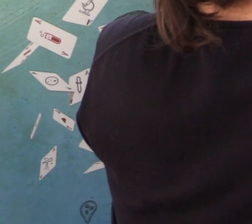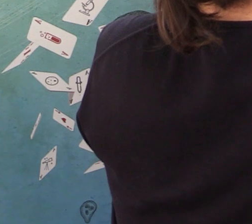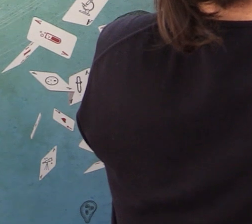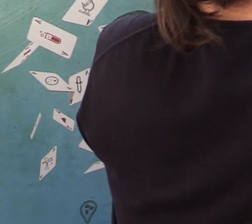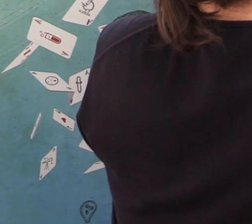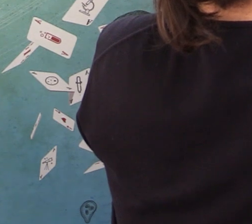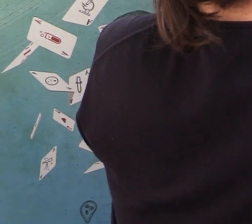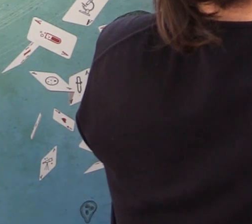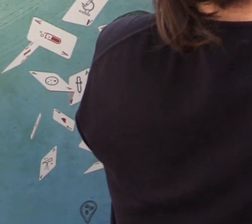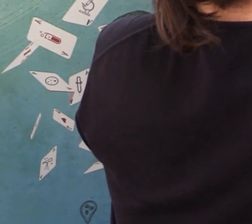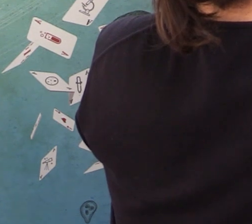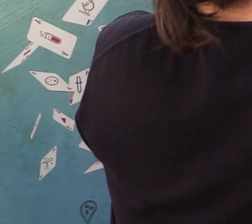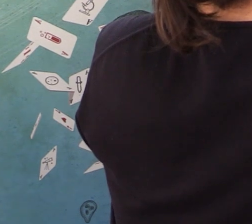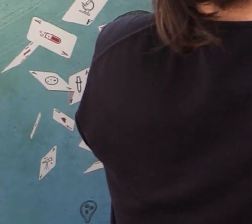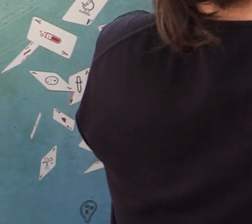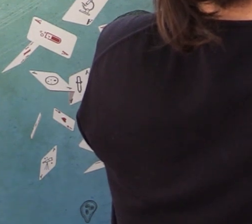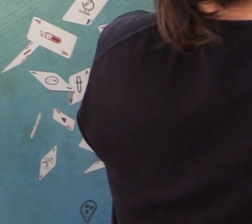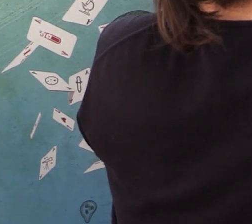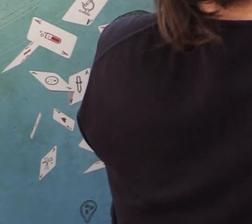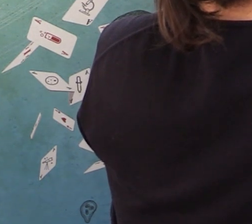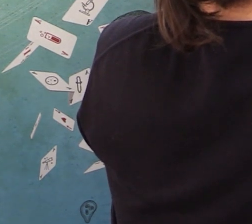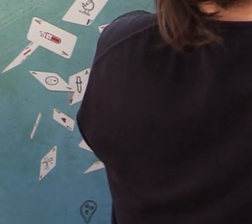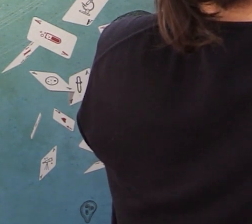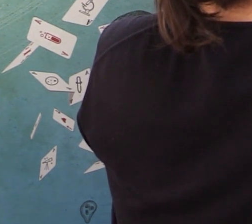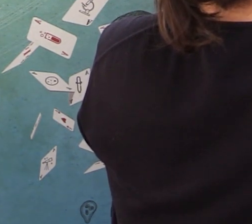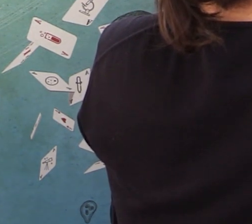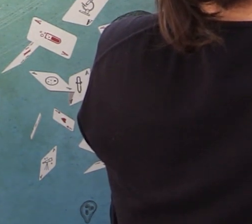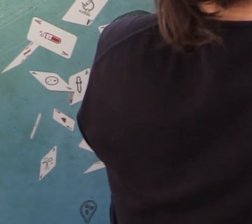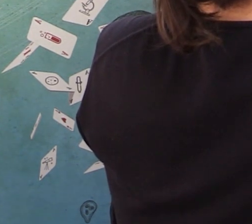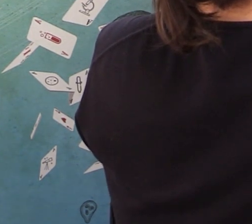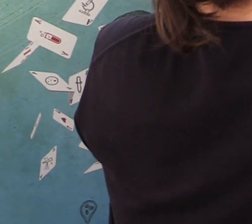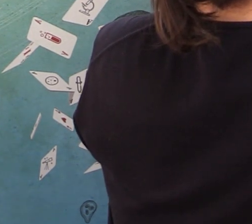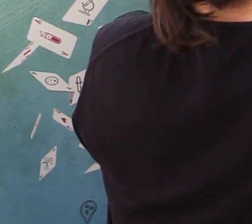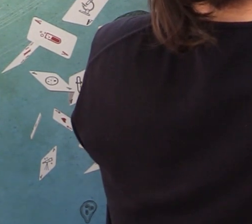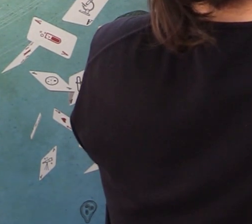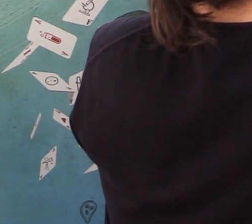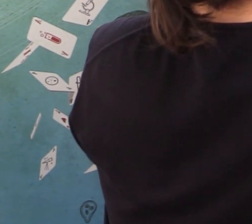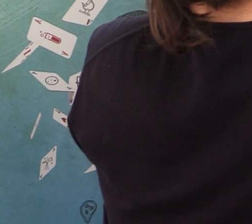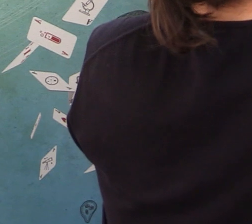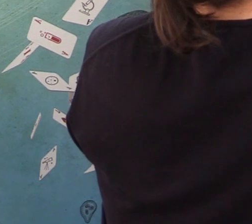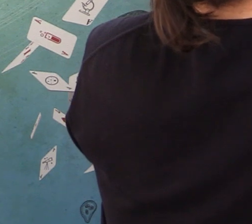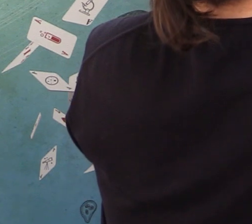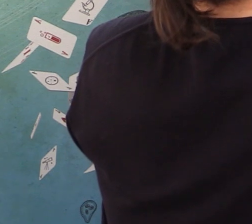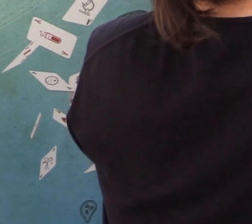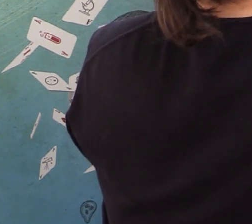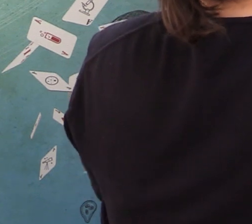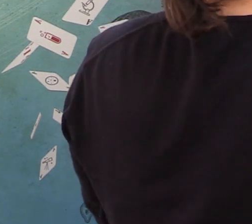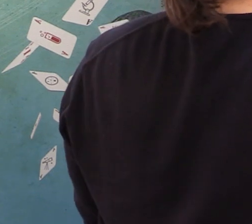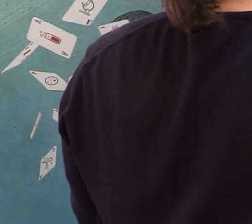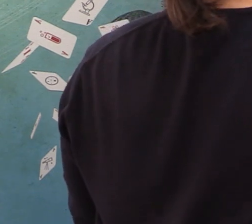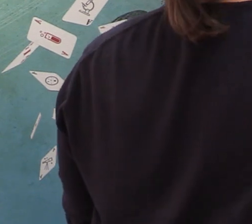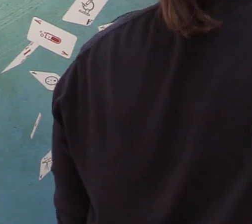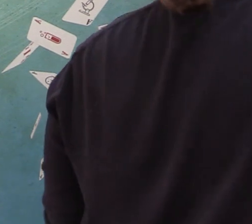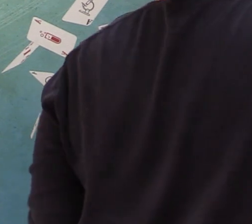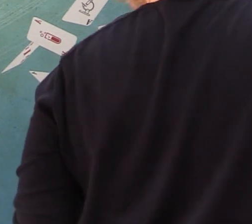no soy consciente realmente de si a mí me están viendo mi corazón y si yo me están dando